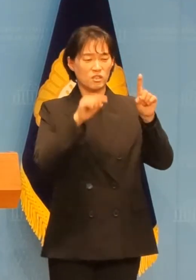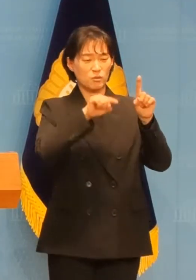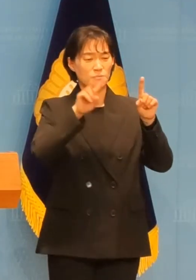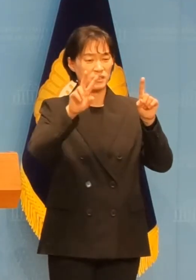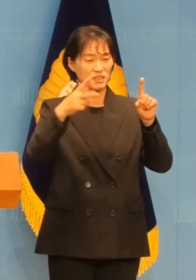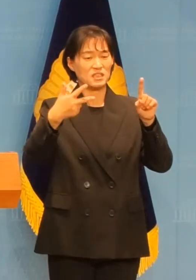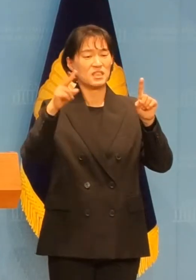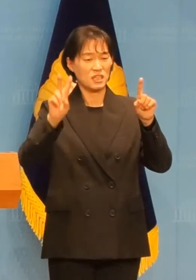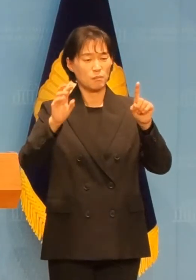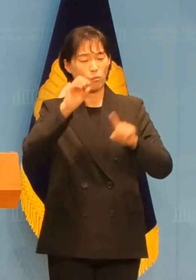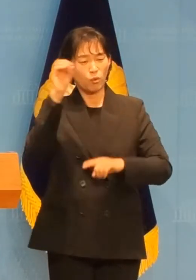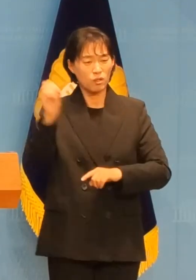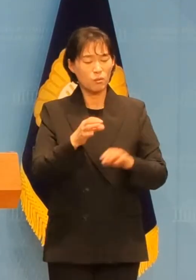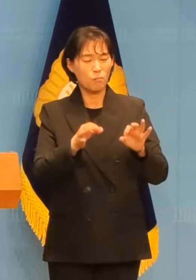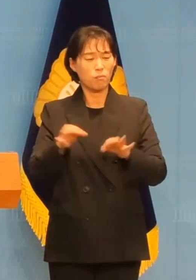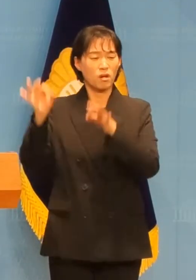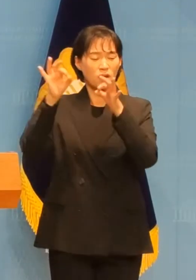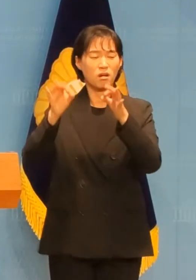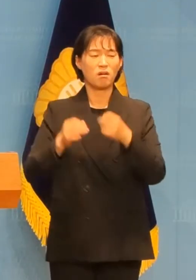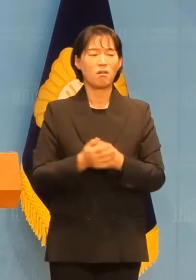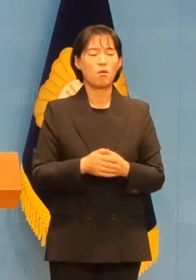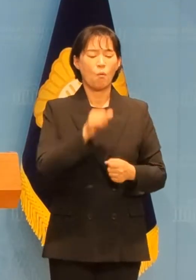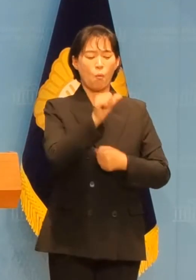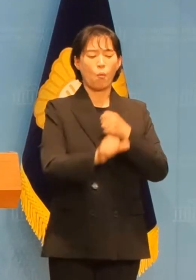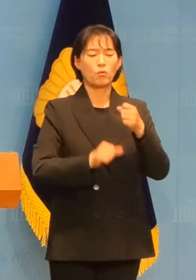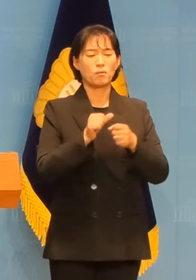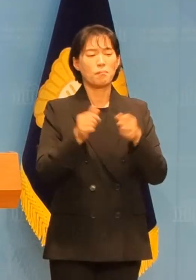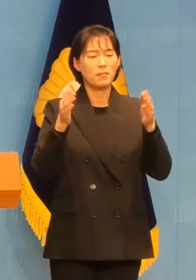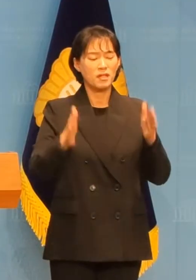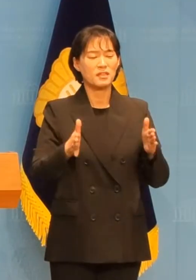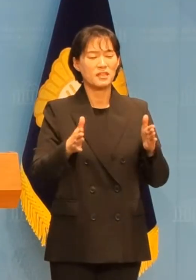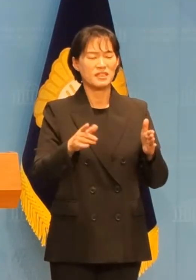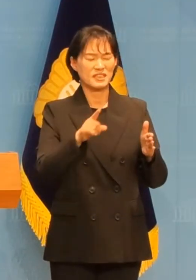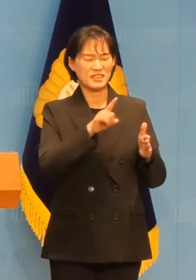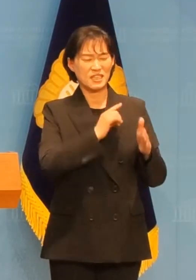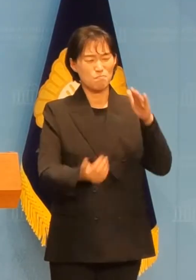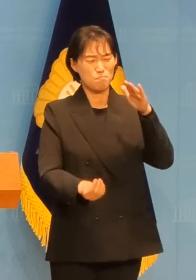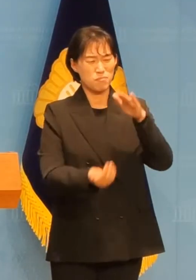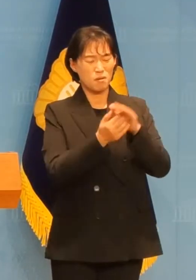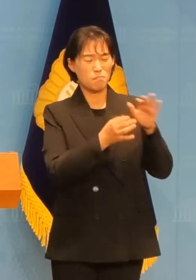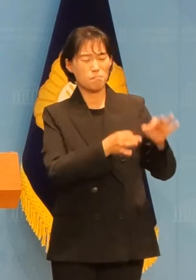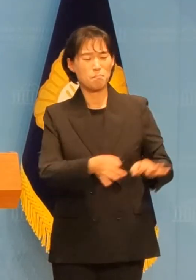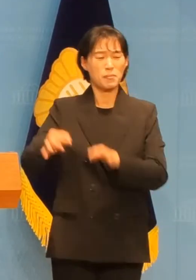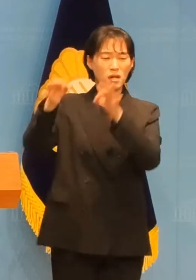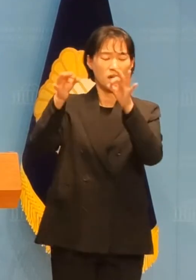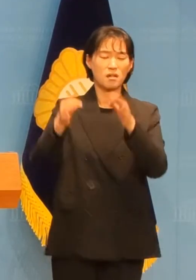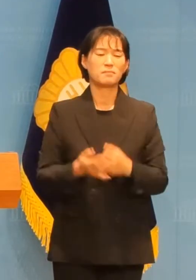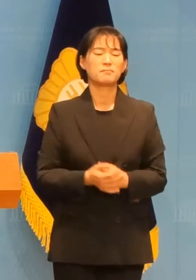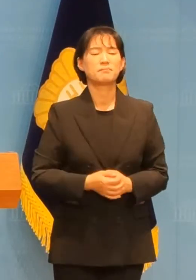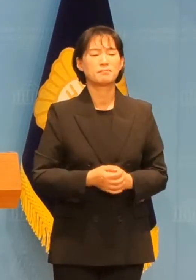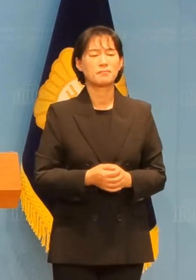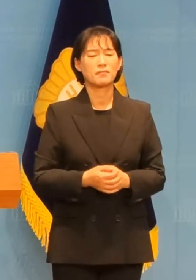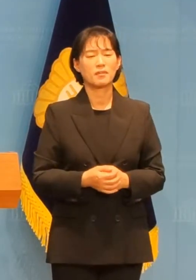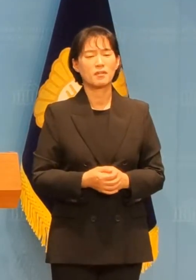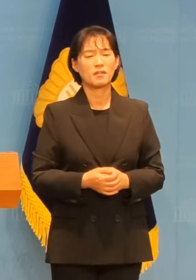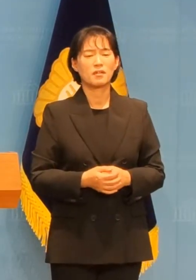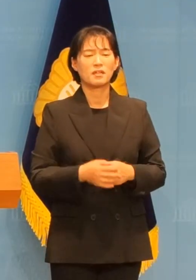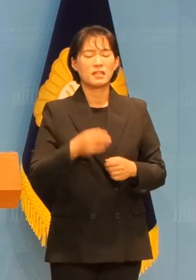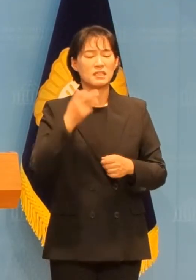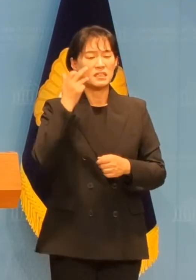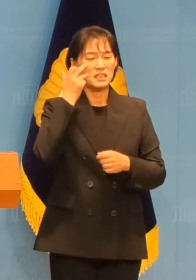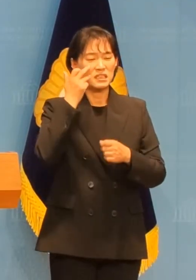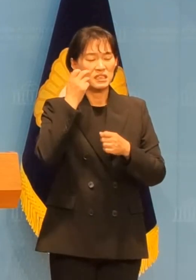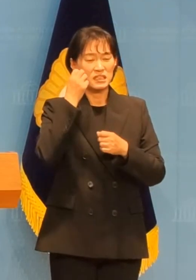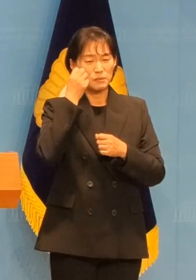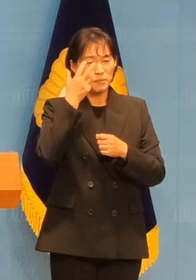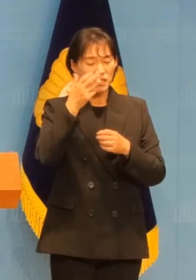올라 2020년 9월 이후 5년 2개월 만에 최대 상승률을 기록했습니다. 18개월 연속